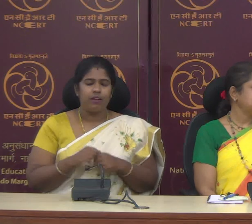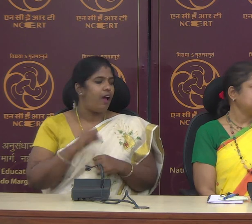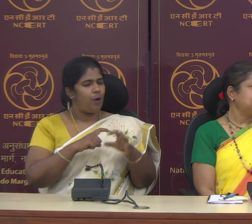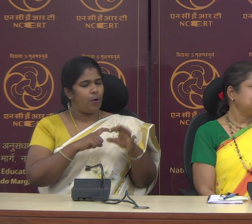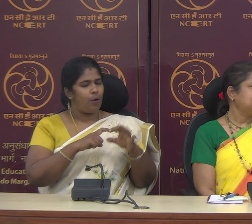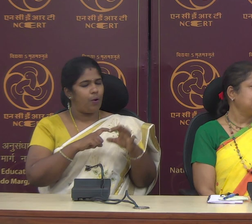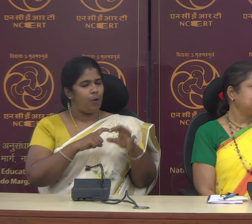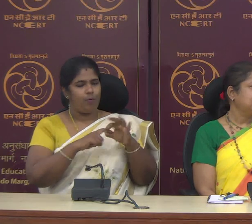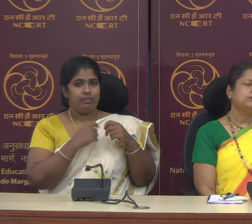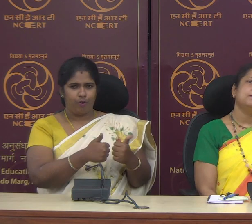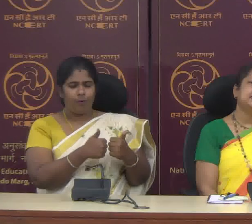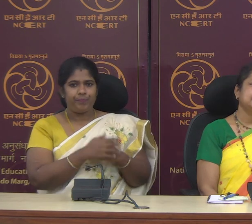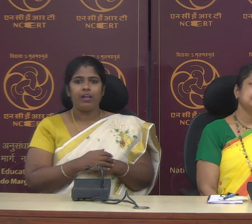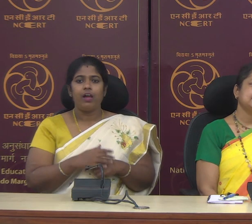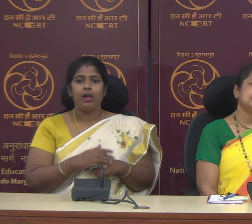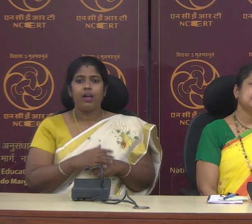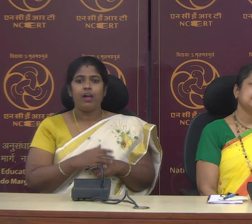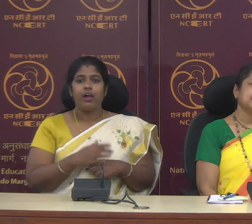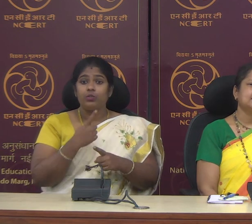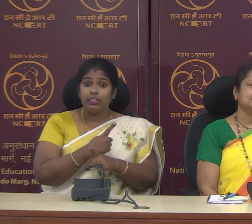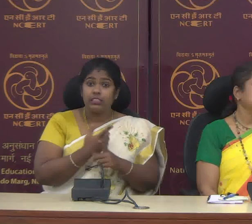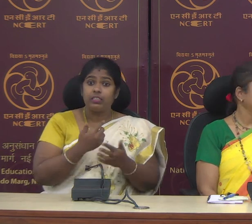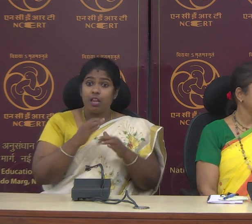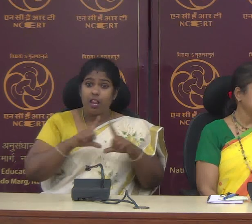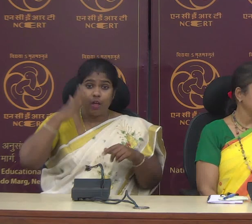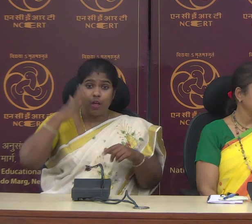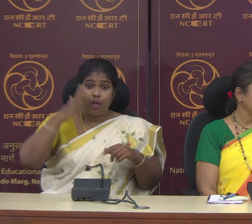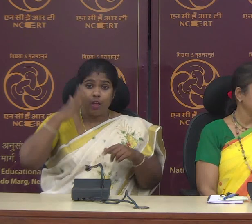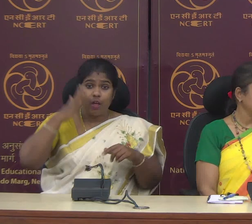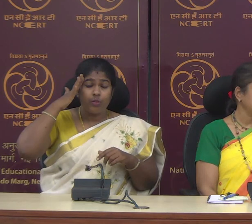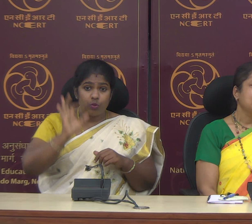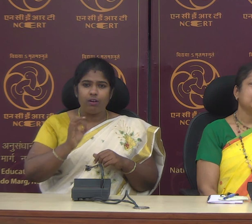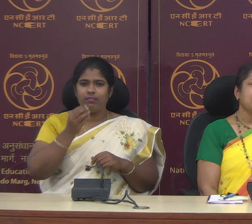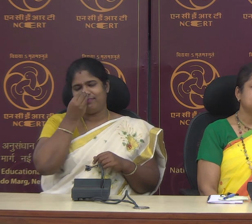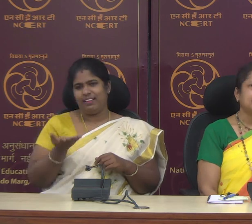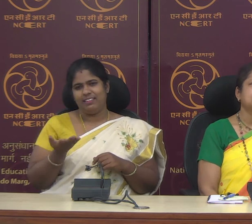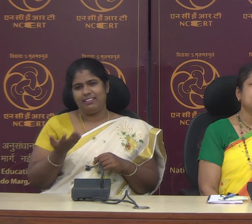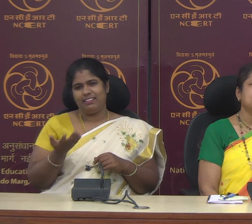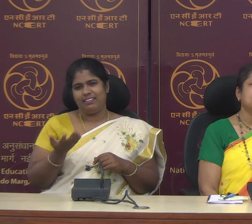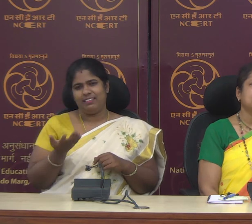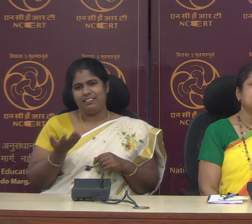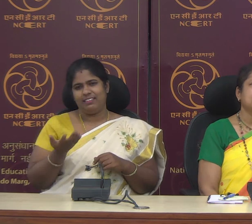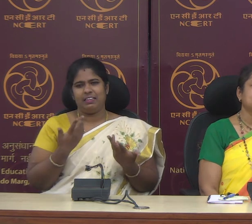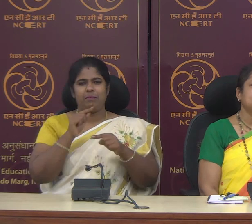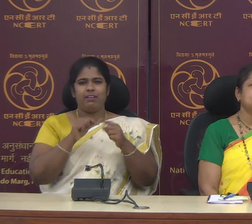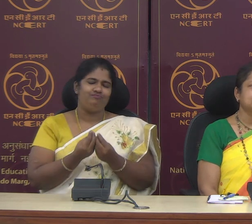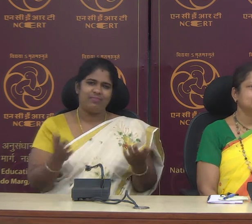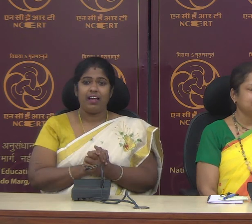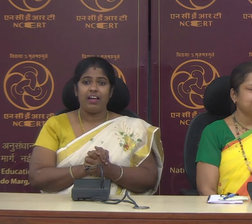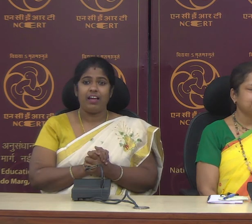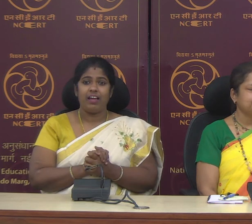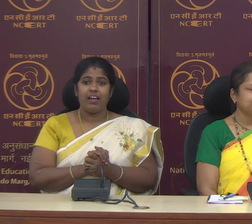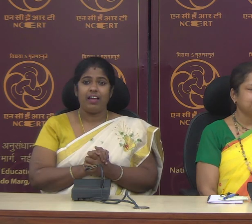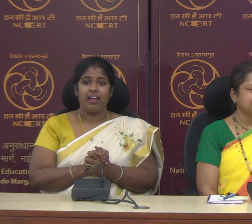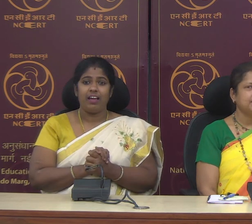साइन लैंग्वेज आती है फिर तो हमारी आधी से ज़्यादा कठिनाई तो वैसे ही कम हो गई, क्योंकि आप संवाद साइन लैंग्वेज में आप इस्टैब्लिश